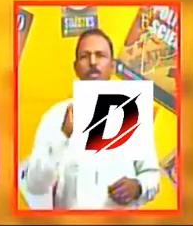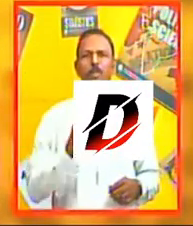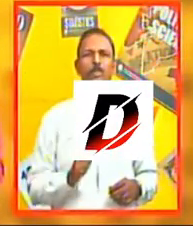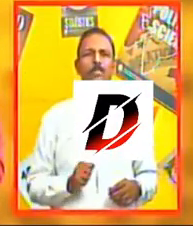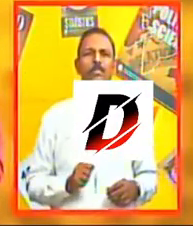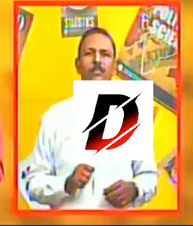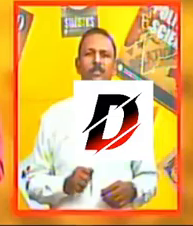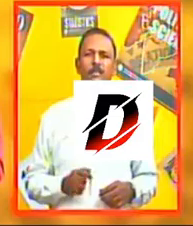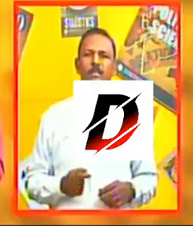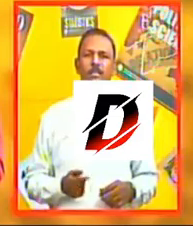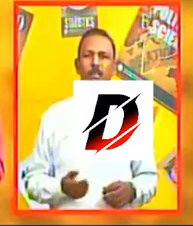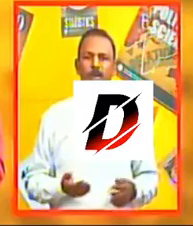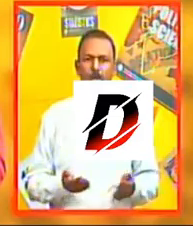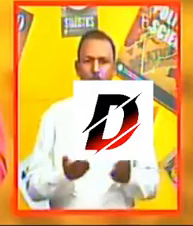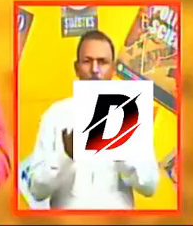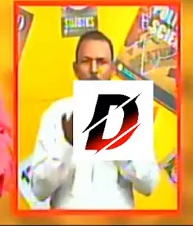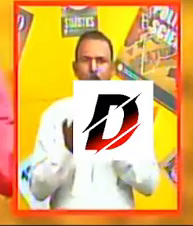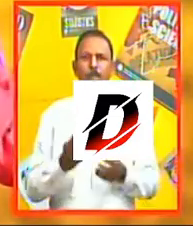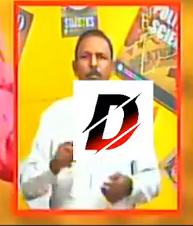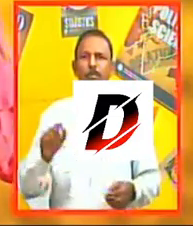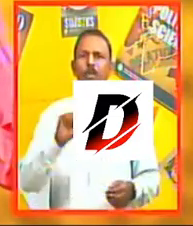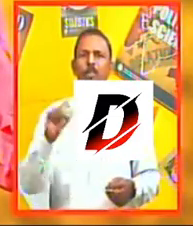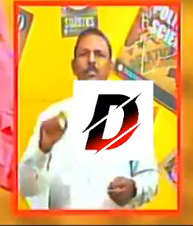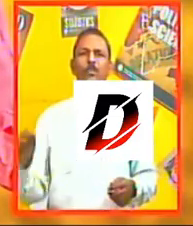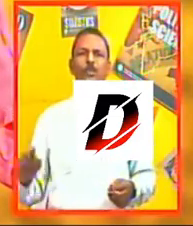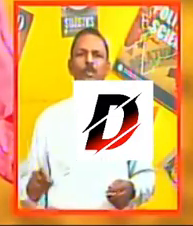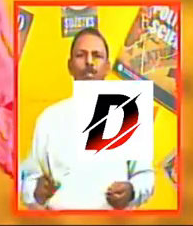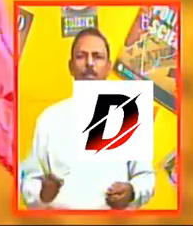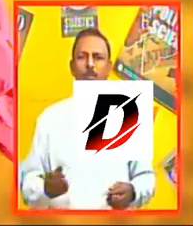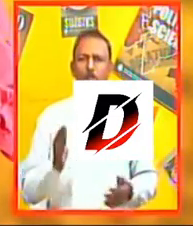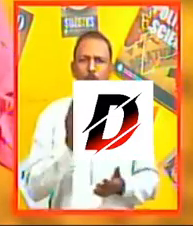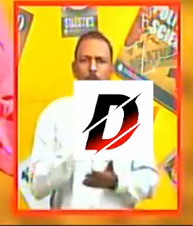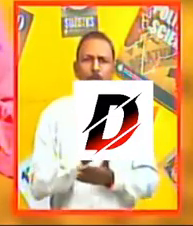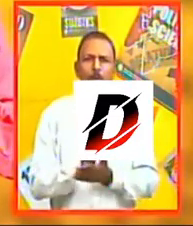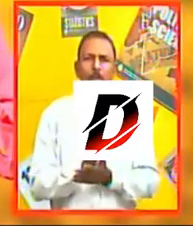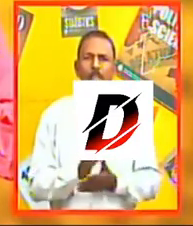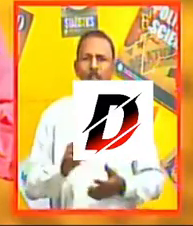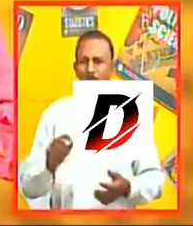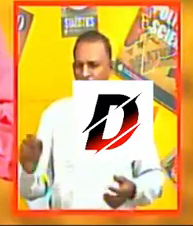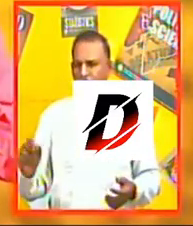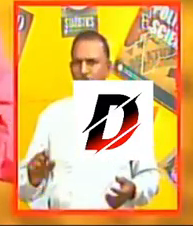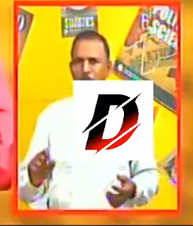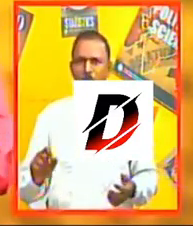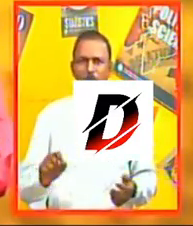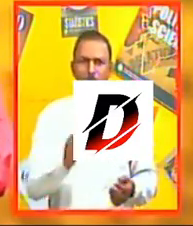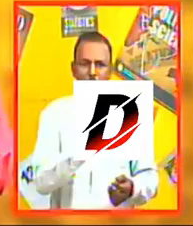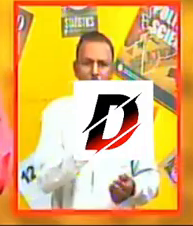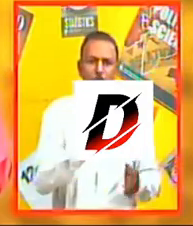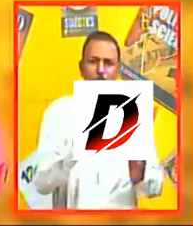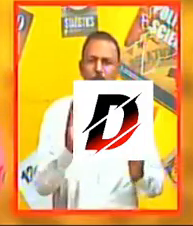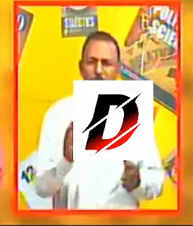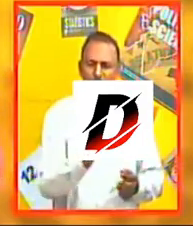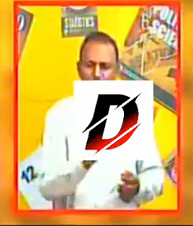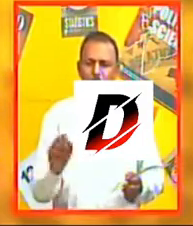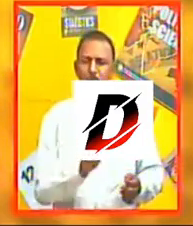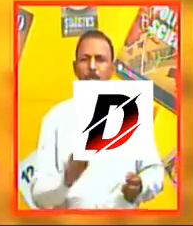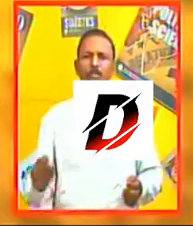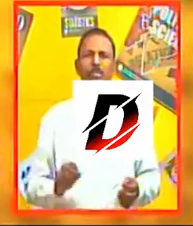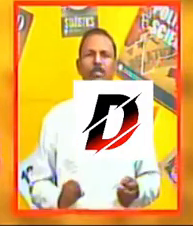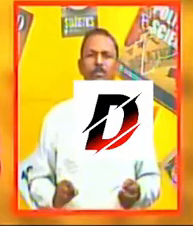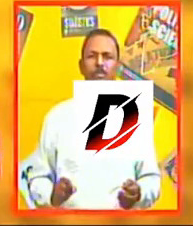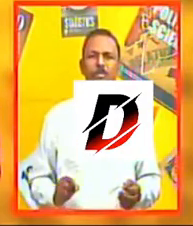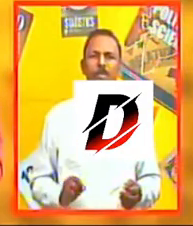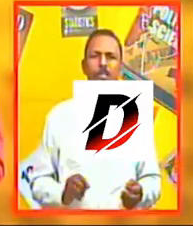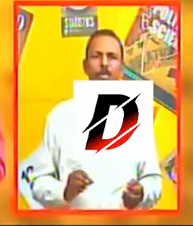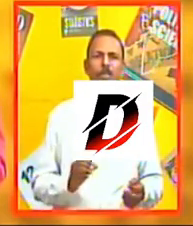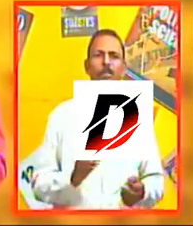ஏன் சொல்கிறேன் இதை அப்படின்னு பார்த்தோம்னா, பாடம் நடத்தும் பொழுது முக்கியமான கருத்துக்களை புத்தகத்தில் அடிக்கோடு இடுதல் வேண்டும்.